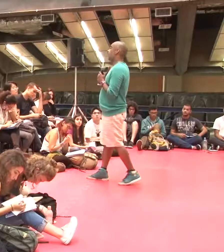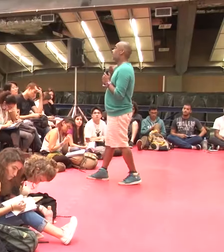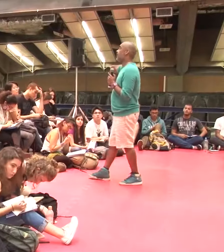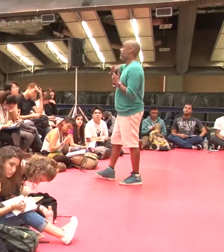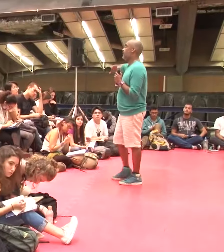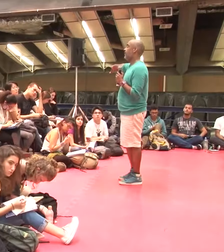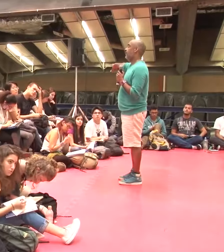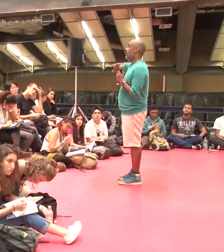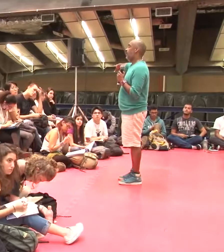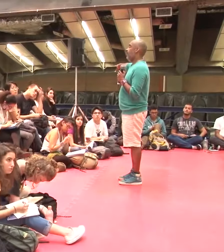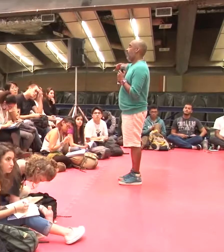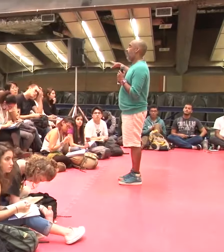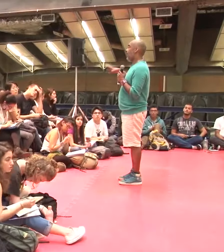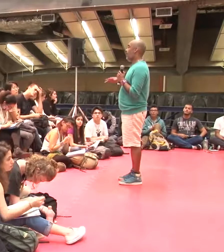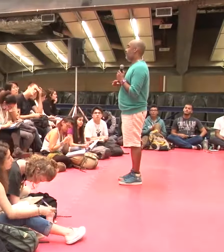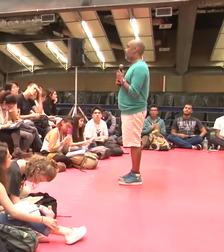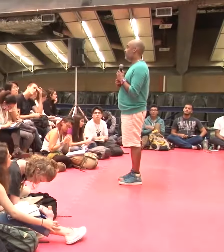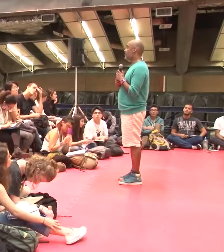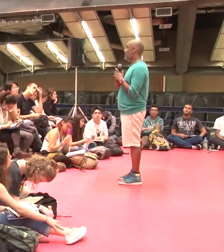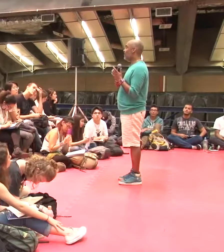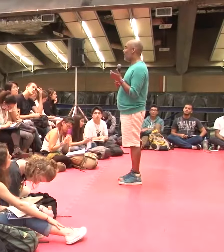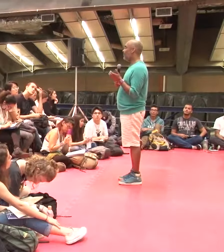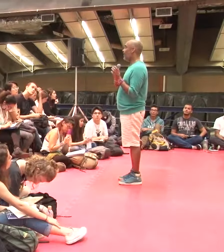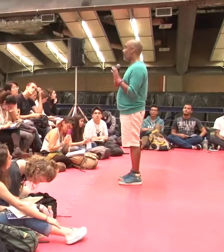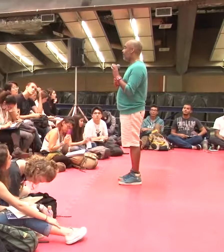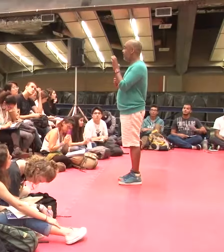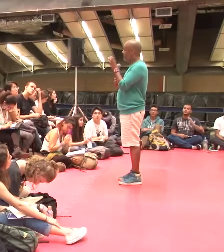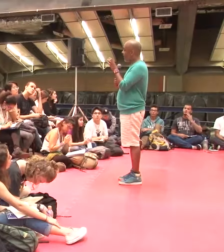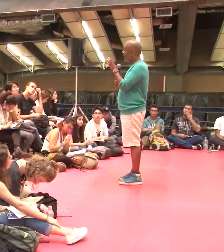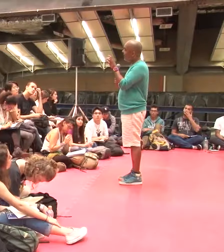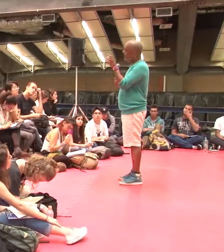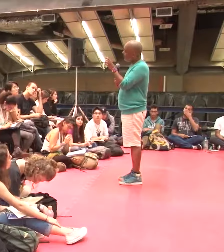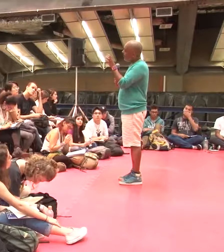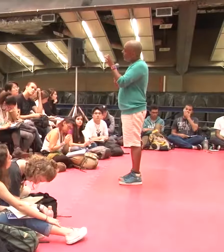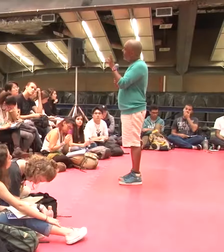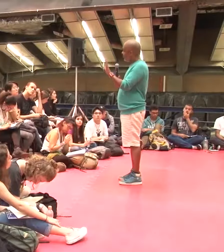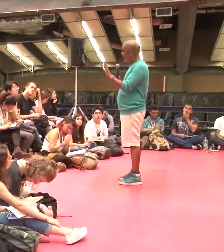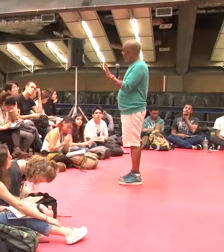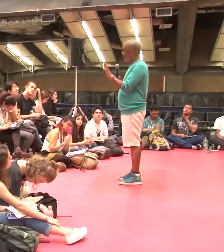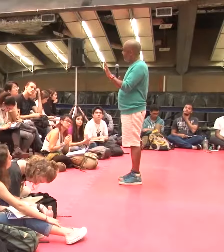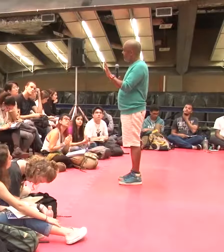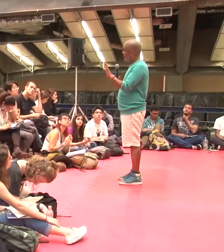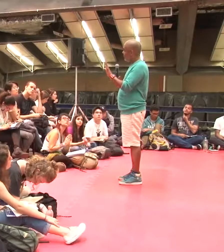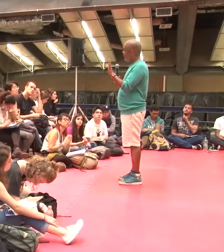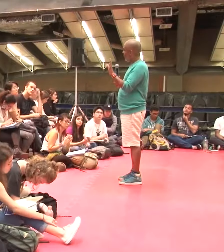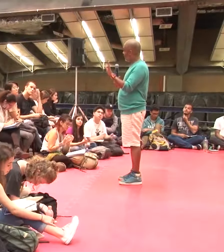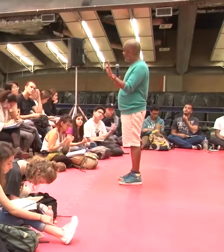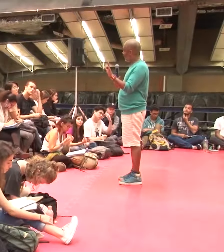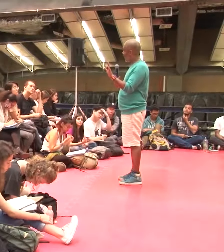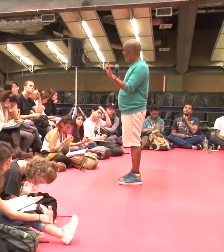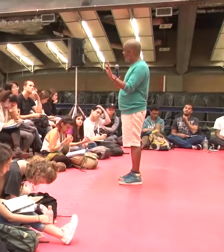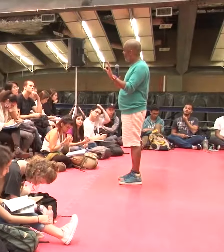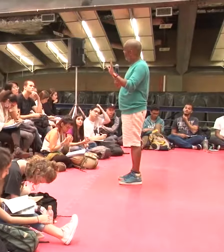É claro, precisa também pensar contextualmente. No